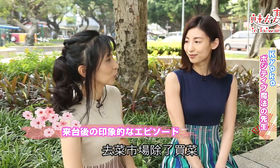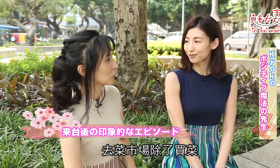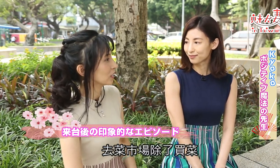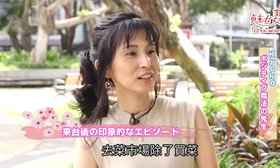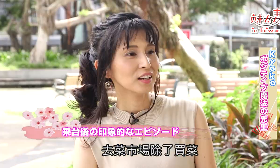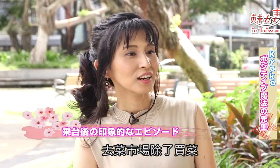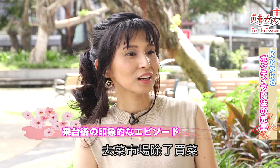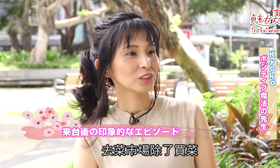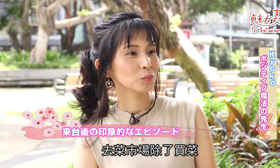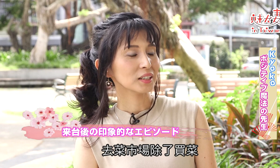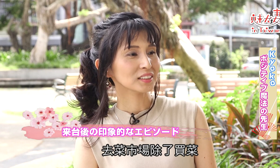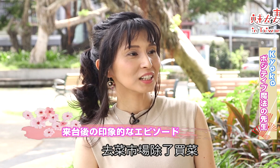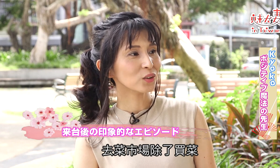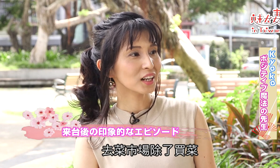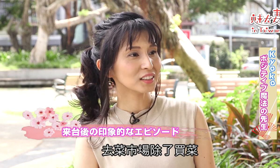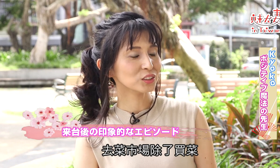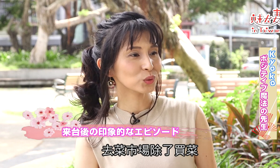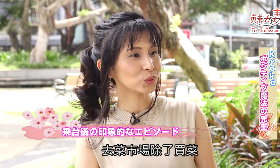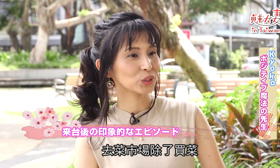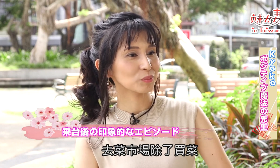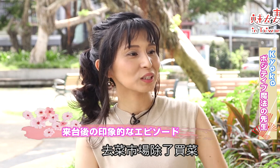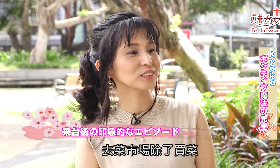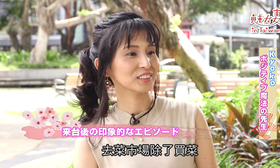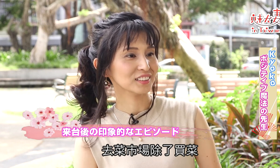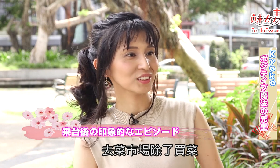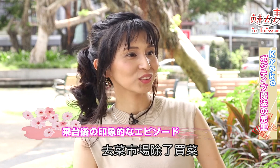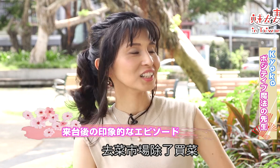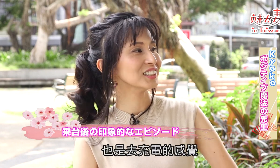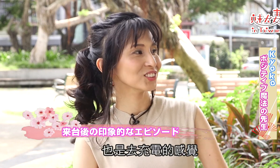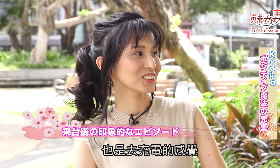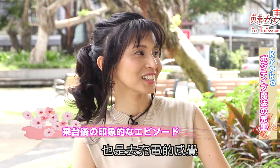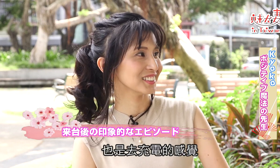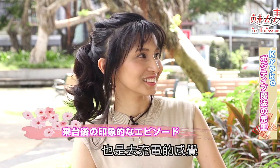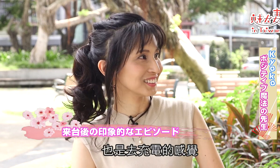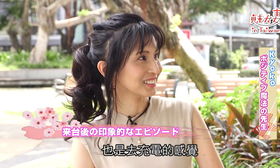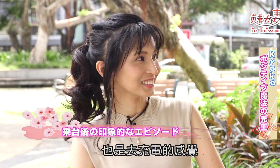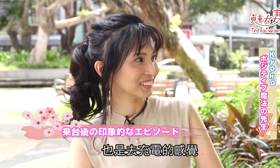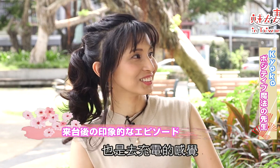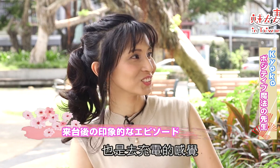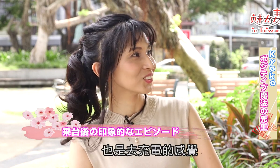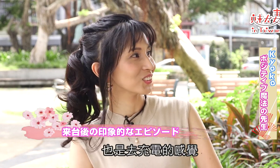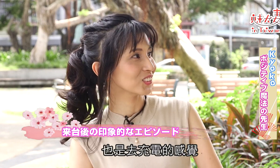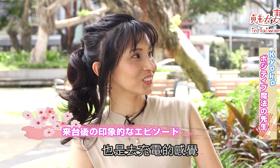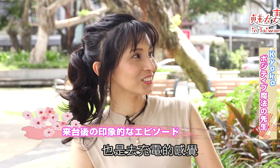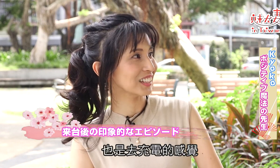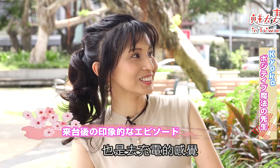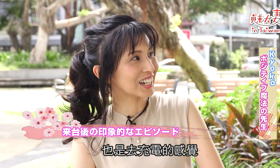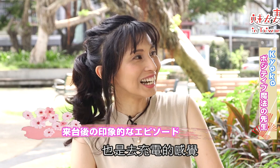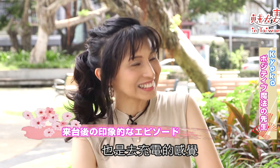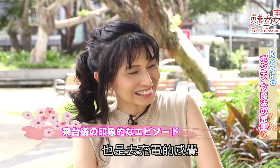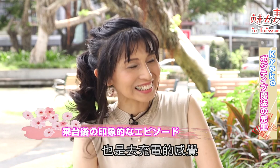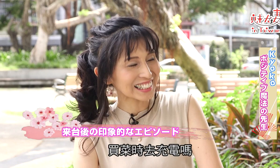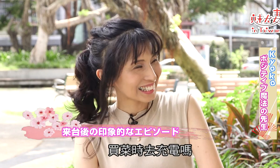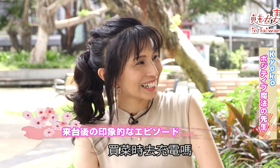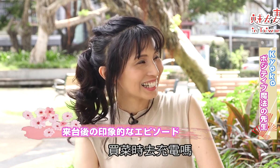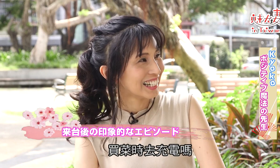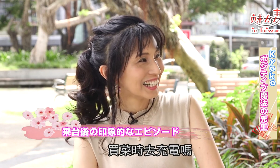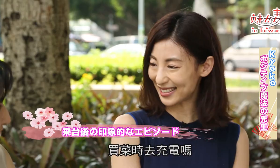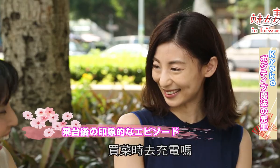場はあの、まあ、野菜を買いに行くところでもあるんですけど、元気をチャージしに行くところっていう感じ。 元気をチャージ、 はいはいは